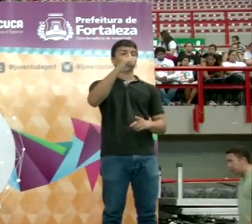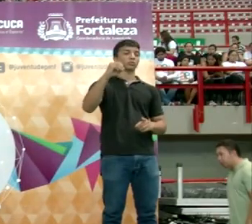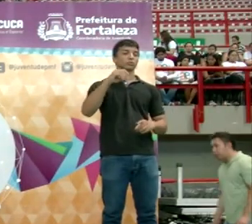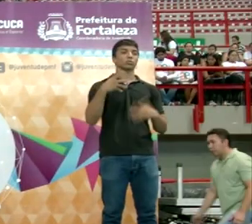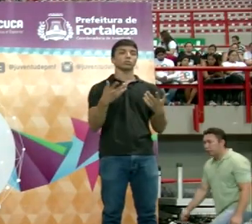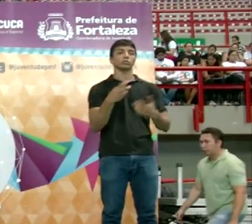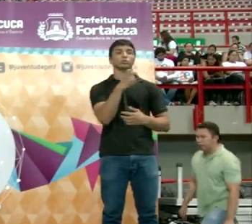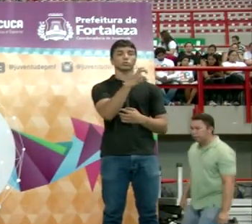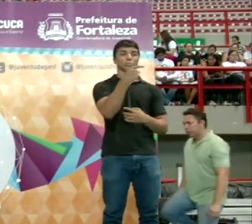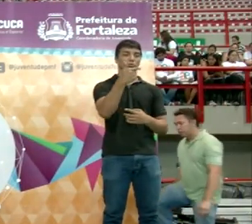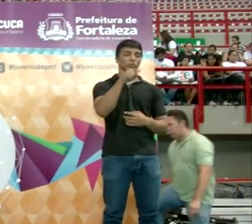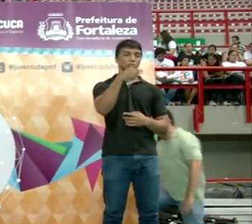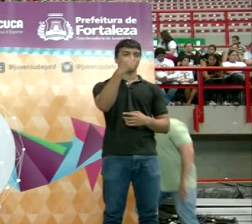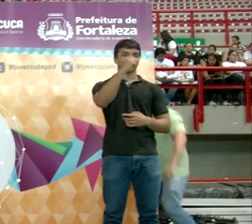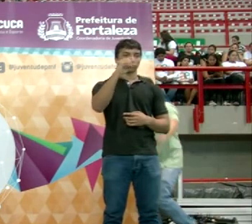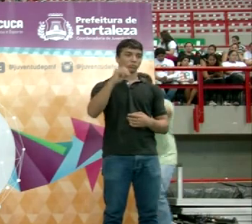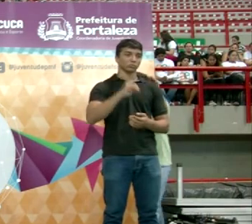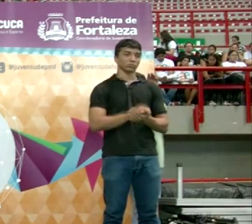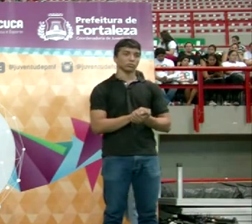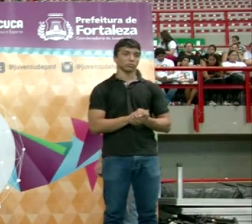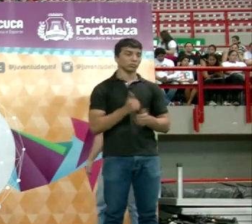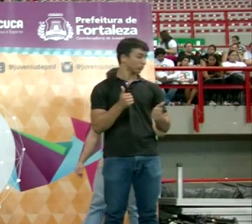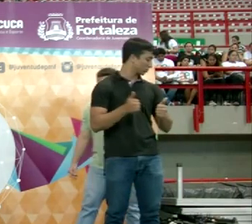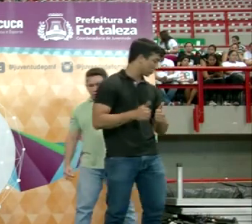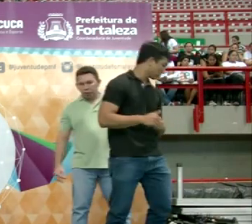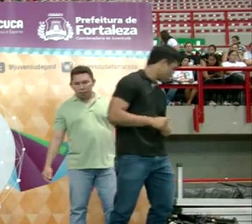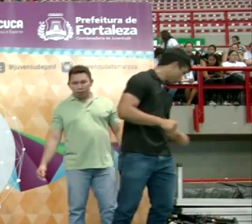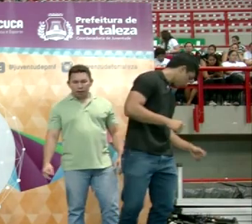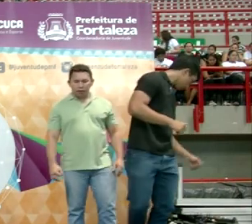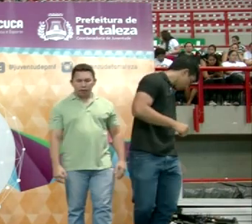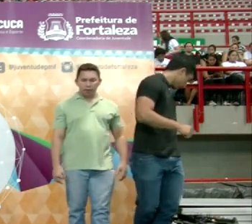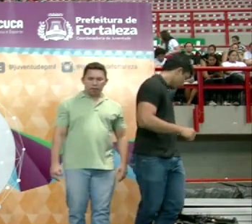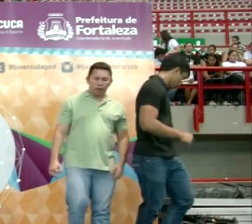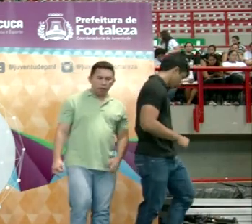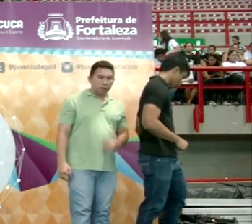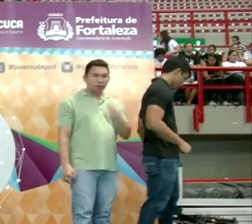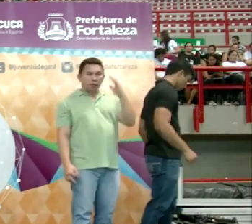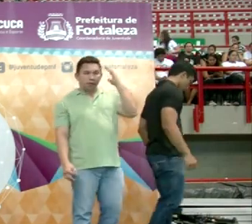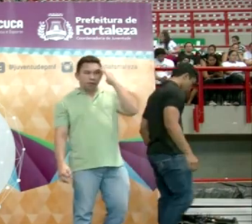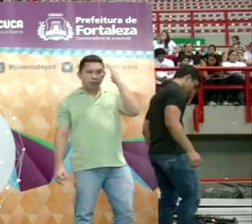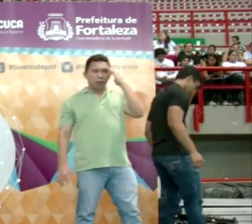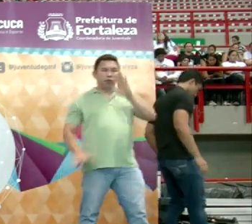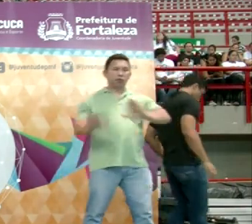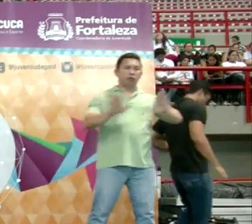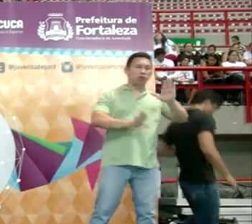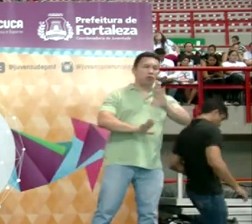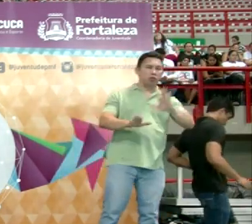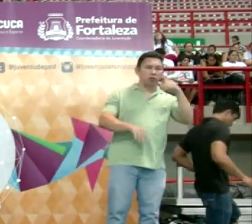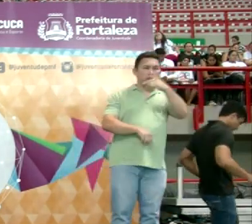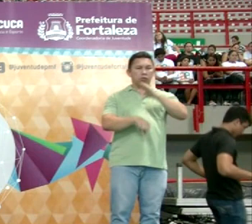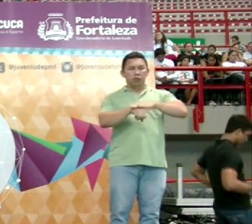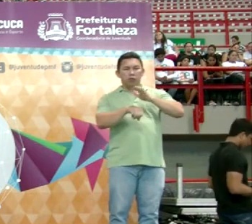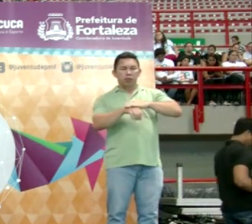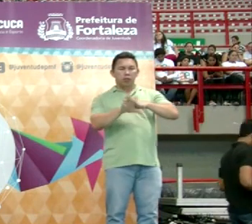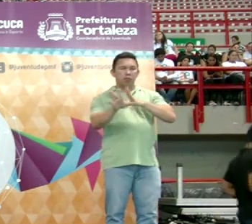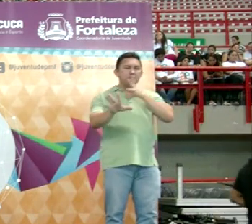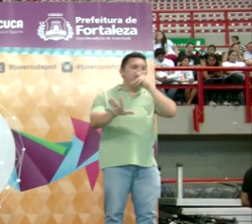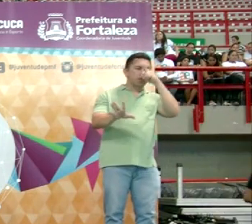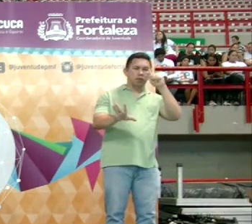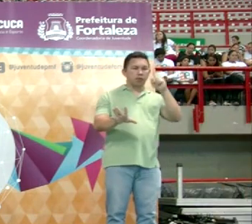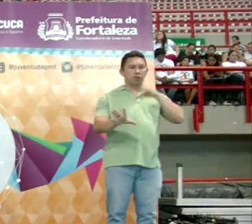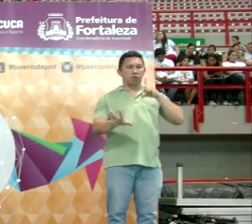52,80. Fechou. Tá legal, pessoal? Todo mundo entendeu? Cuidado, cuidado, pessoal. Não posso